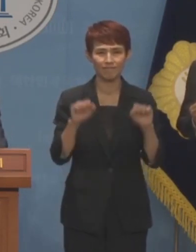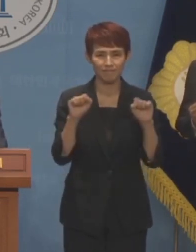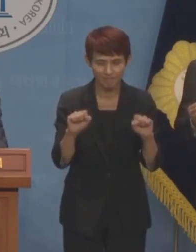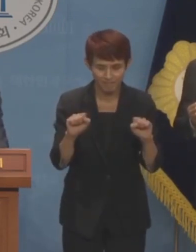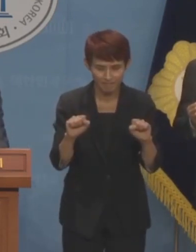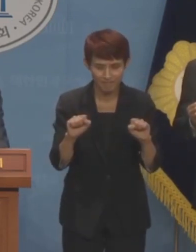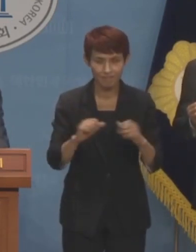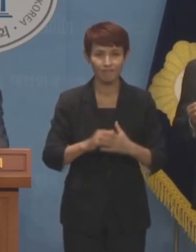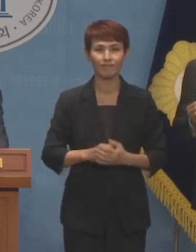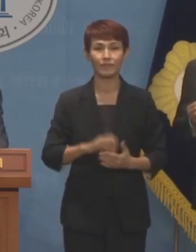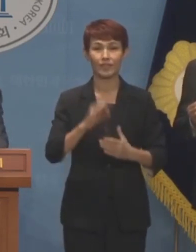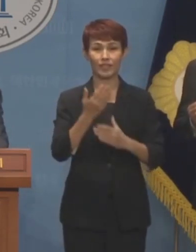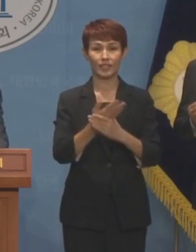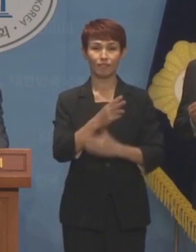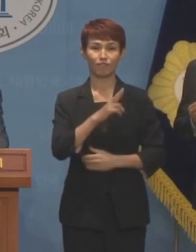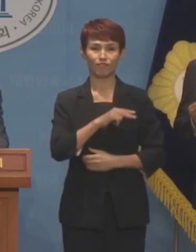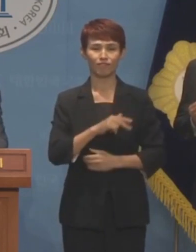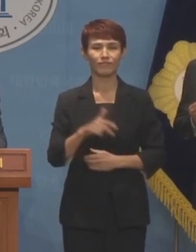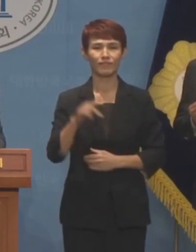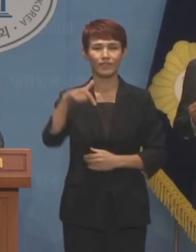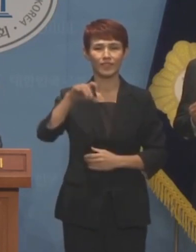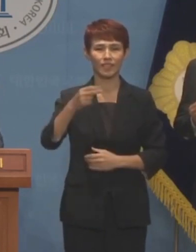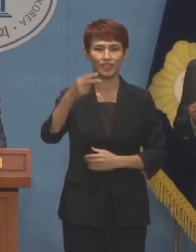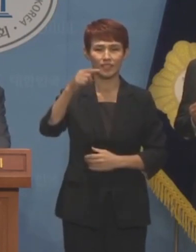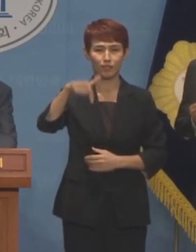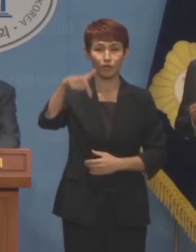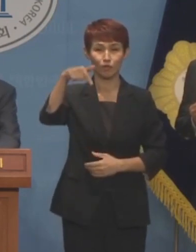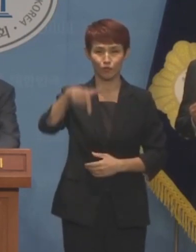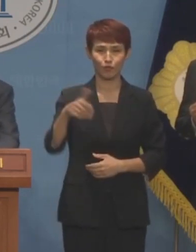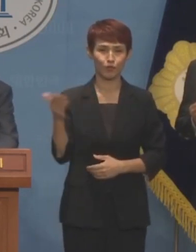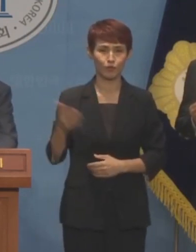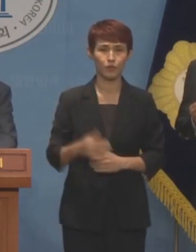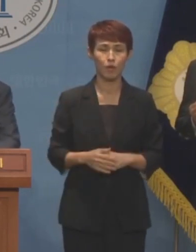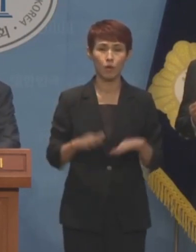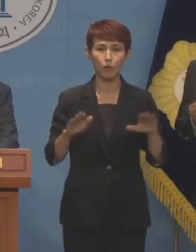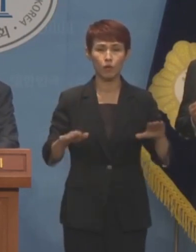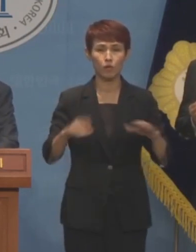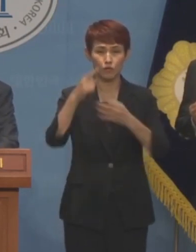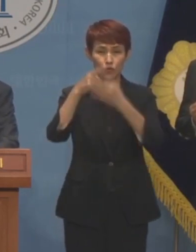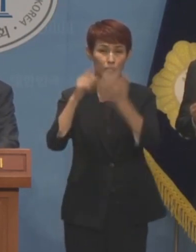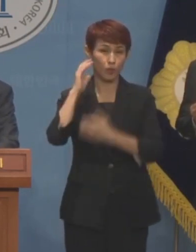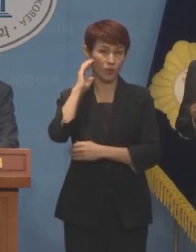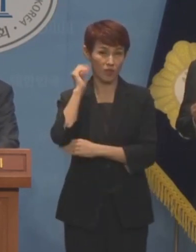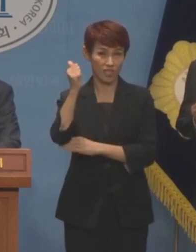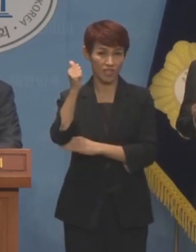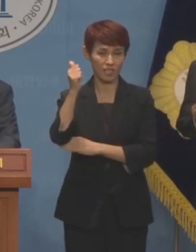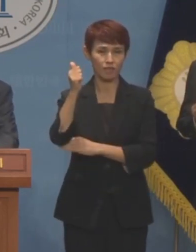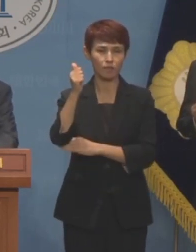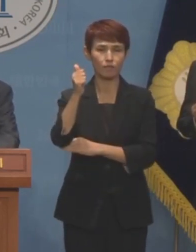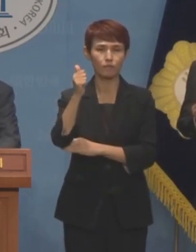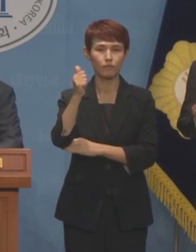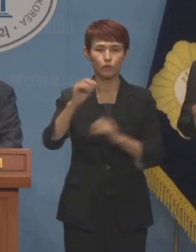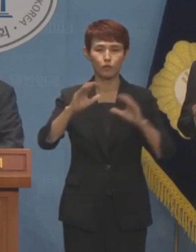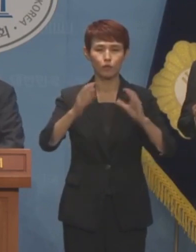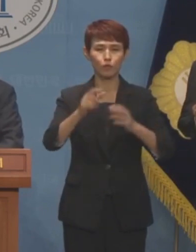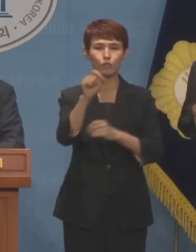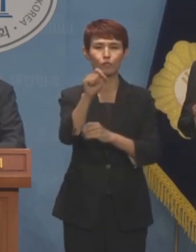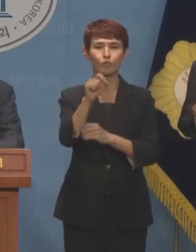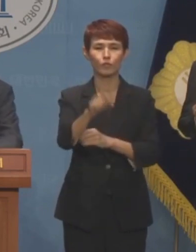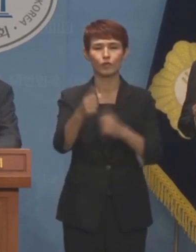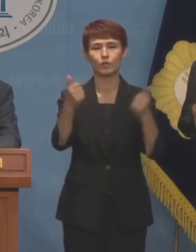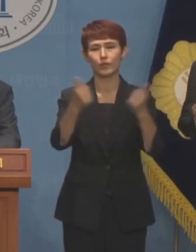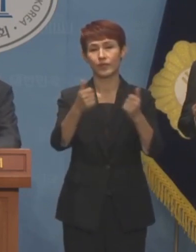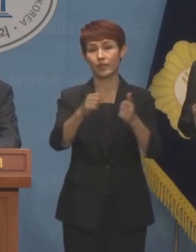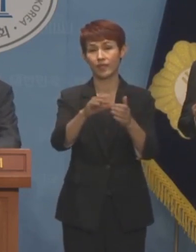인사드리겠습니다. 안양시 만안구 출신 강득구 의원입니다. 오늘 윤석열 대통령이 국무회의